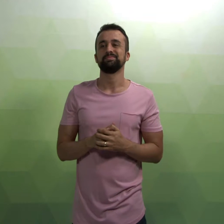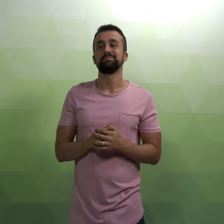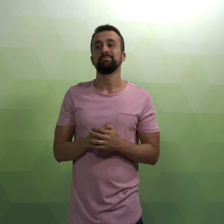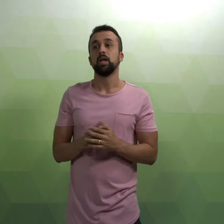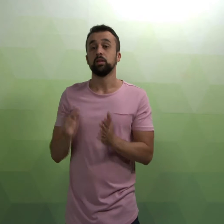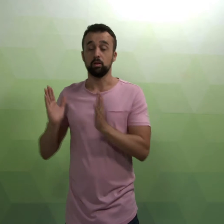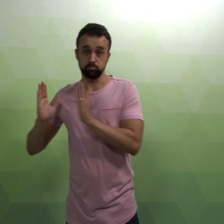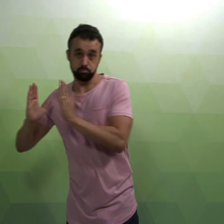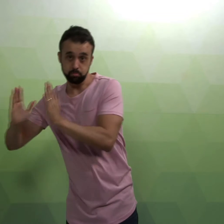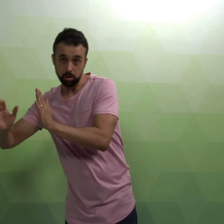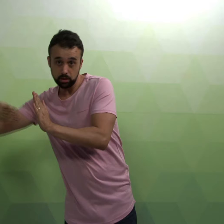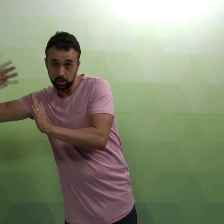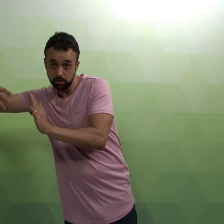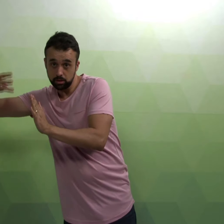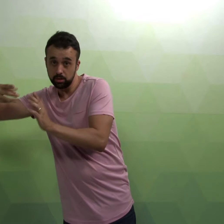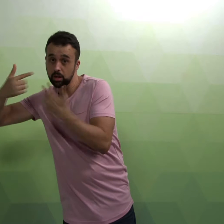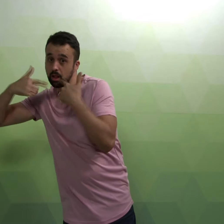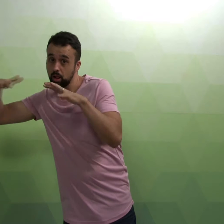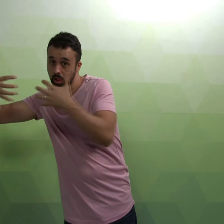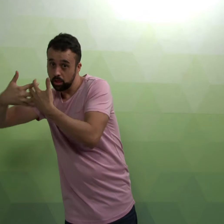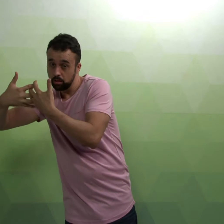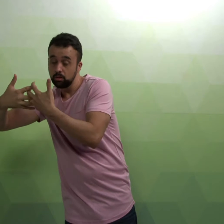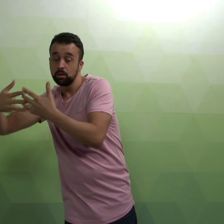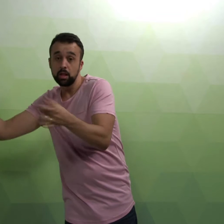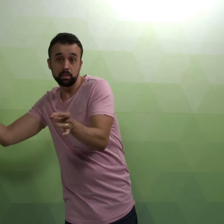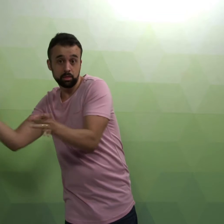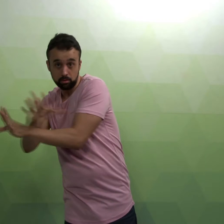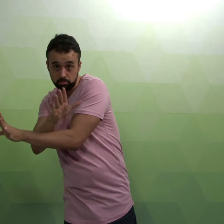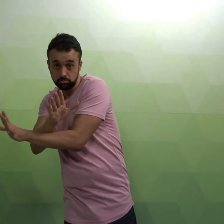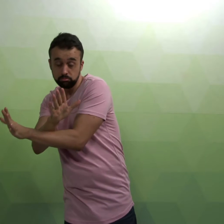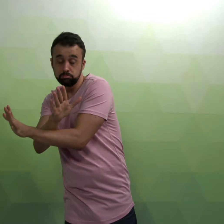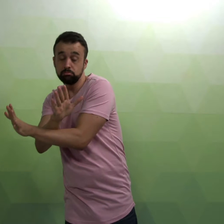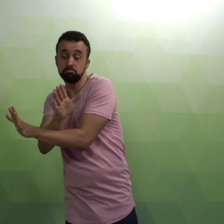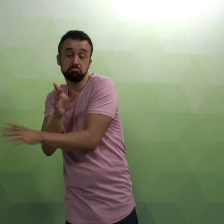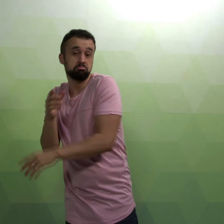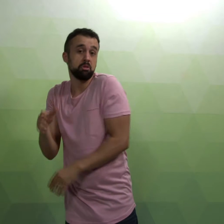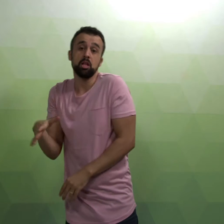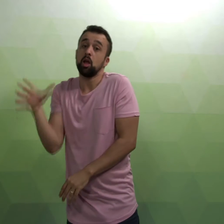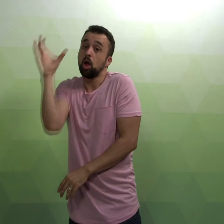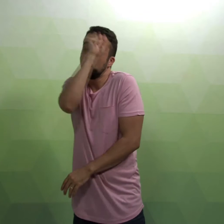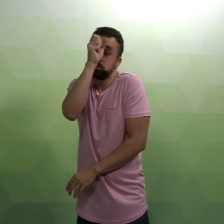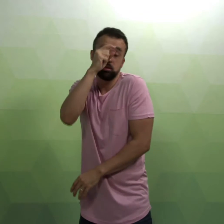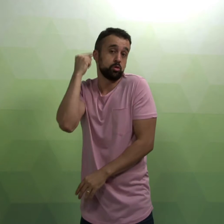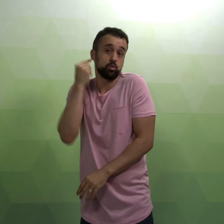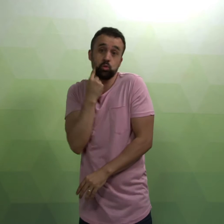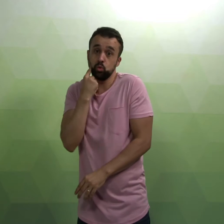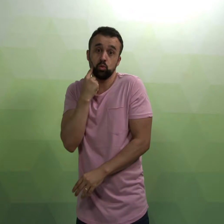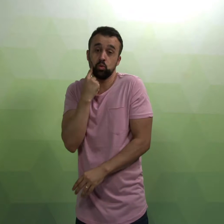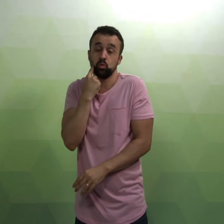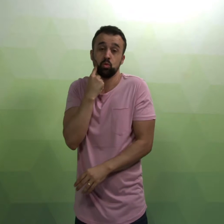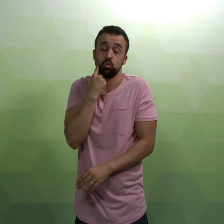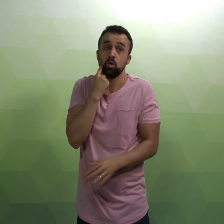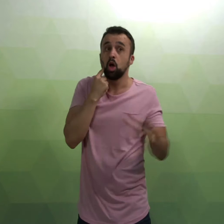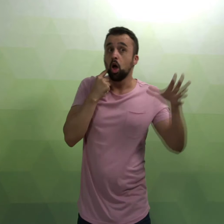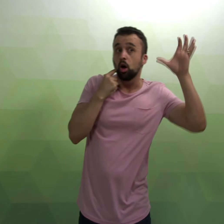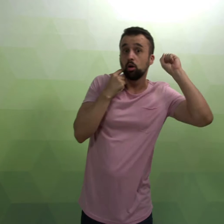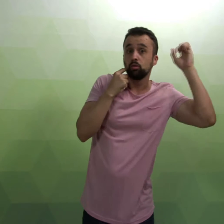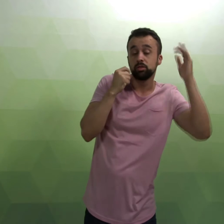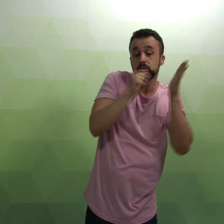Saindo dessa fase 3, então, o aprendiz surdo estaria escrevendo e lendo no nível de uma